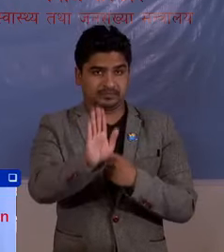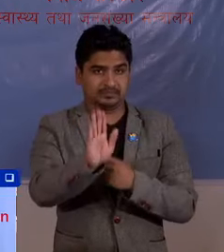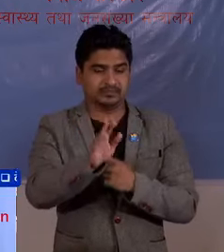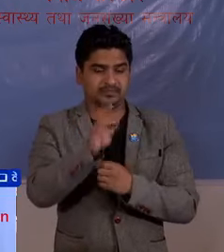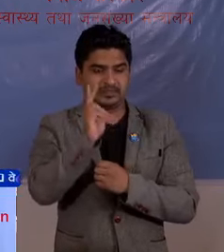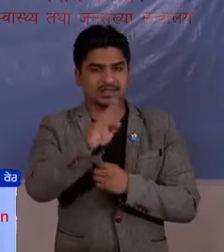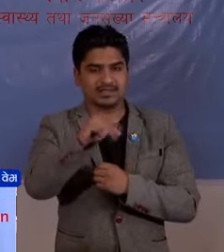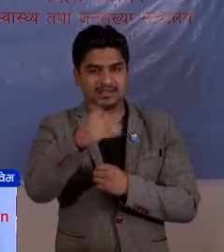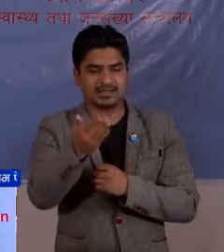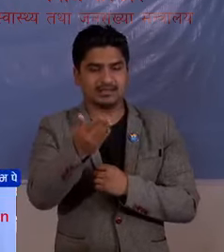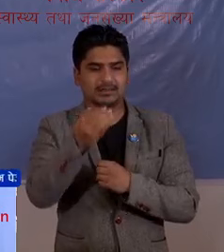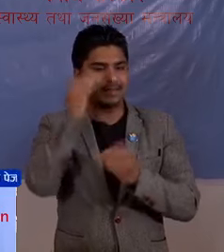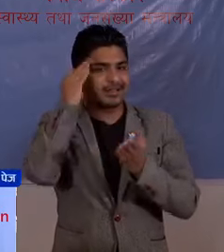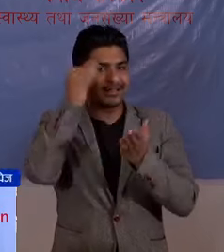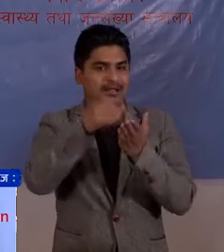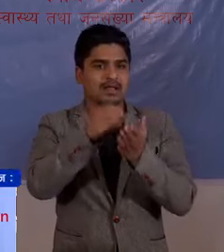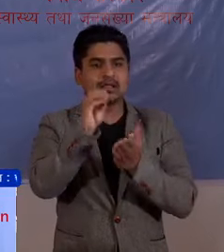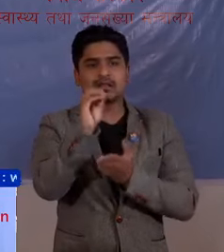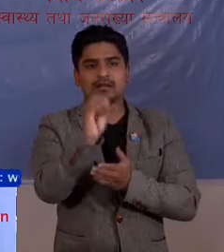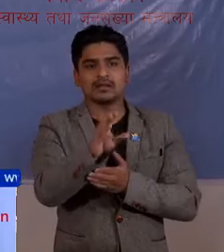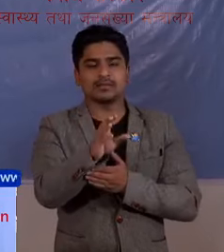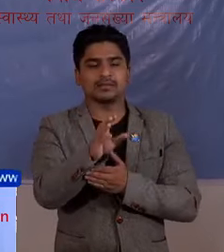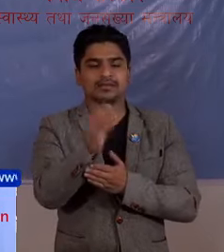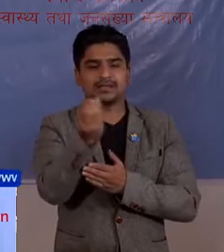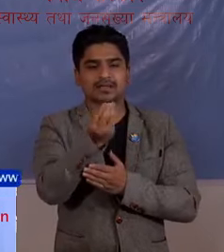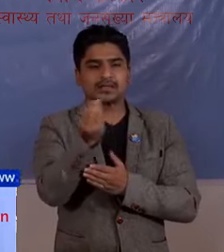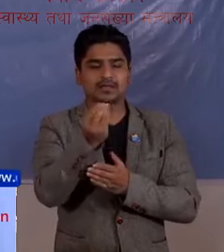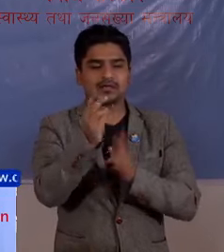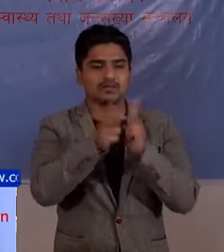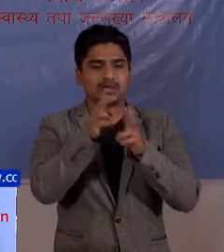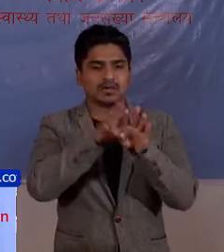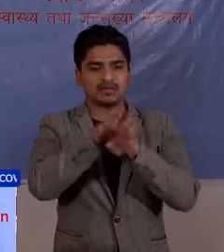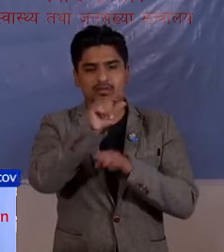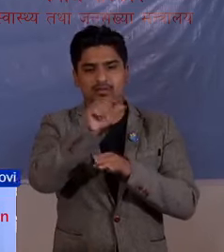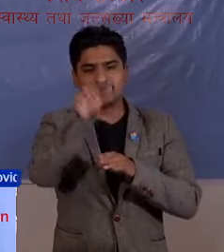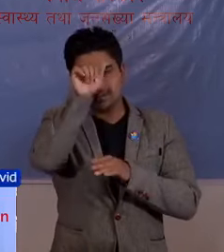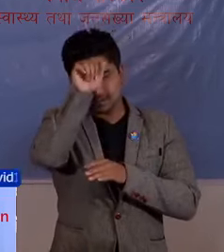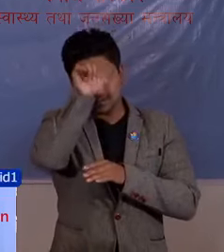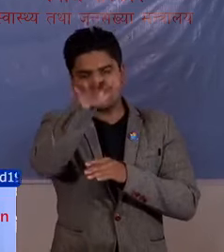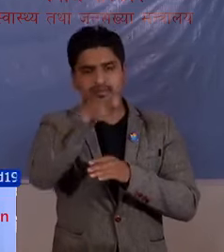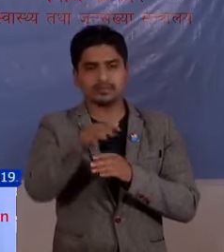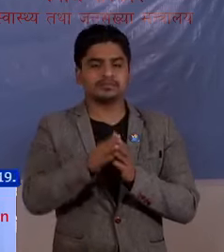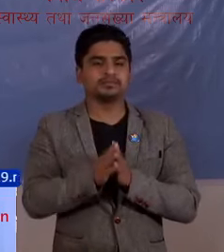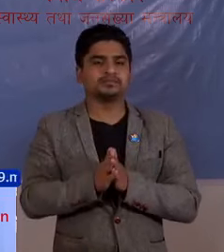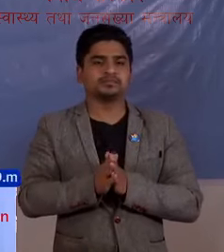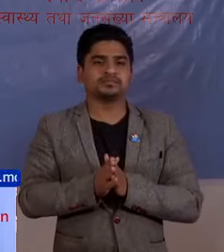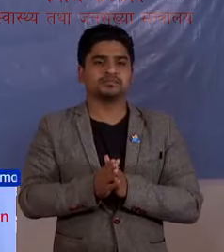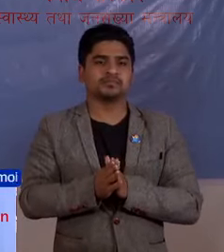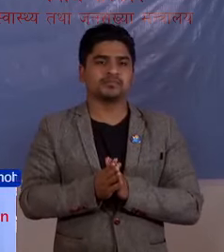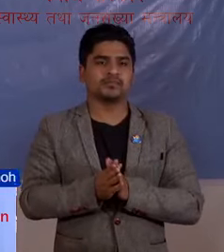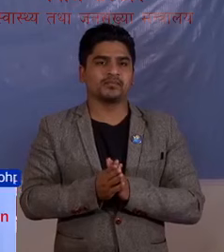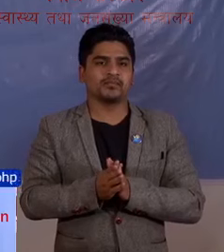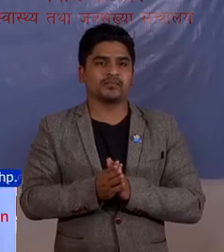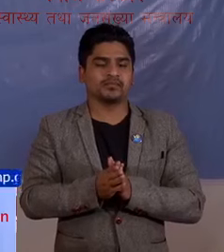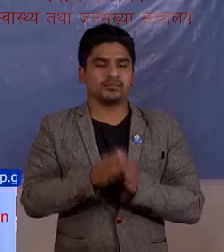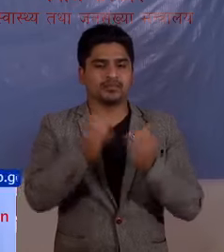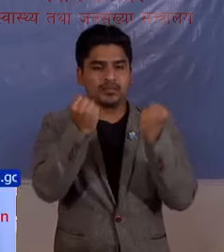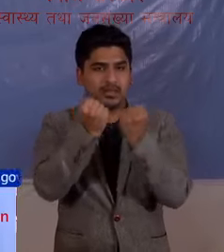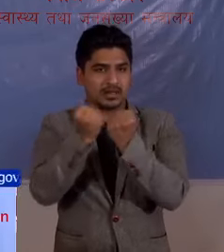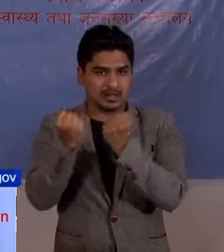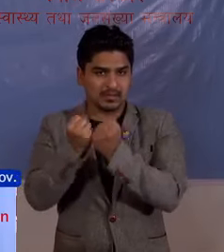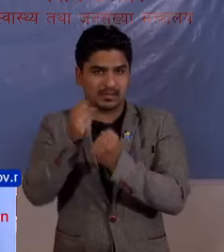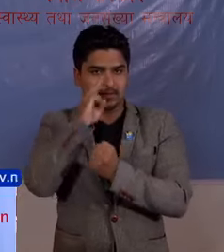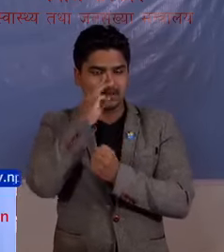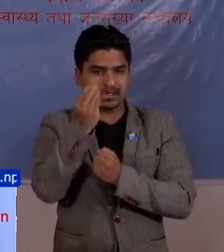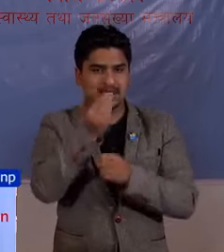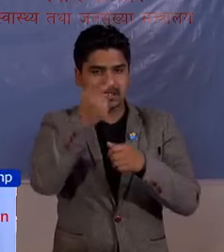छ। यसलाई मध्यनजर गरी केही कुराहरूको बारेमा अपडेट गराउन चाहन्छु, अनुरोध गर्न चाहन्छु।